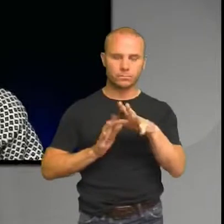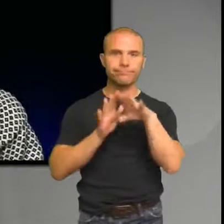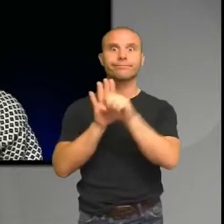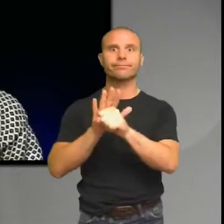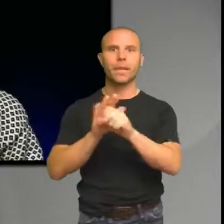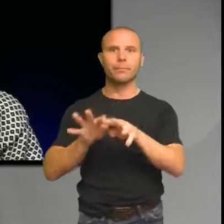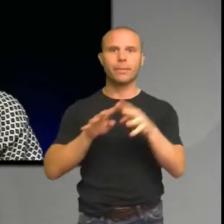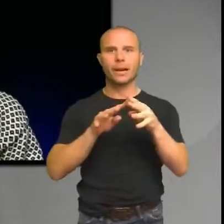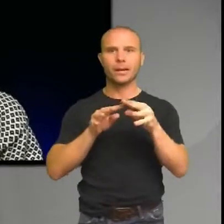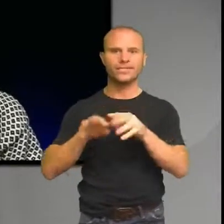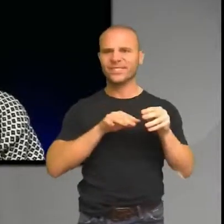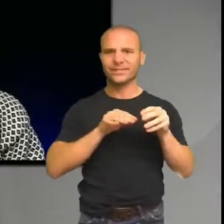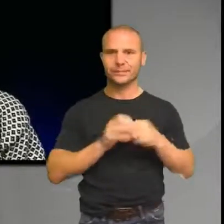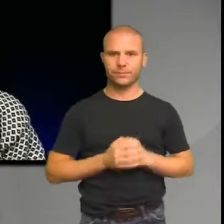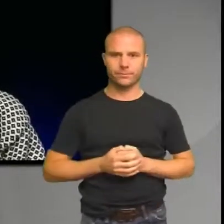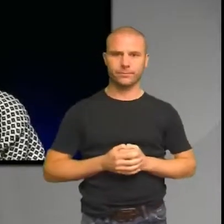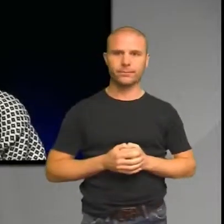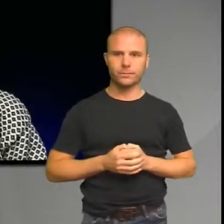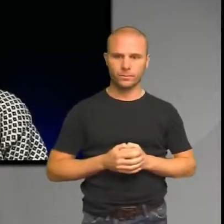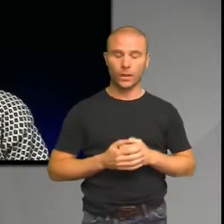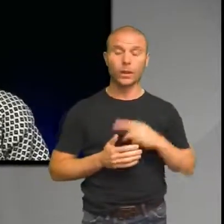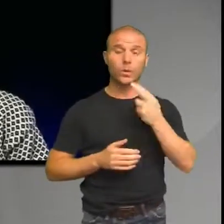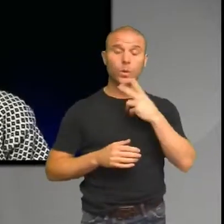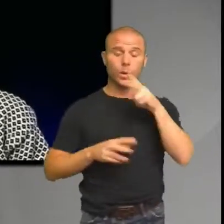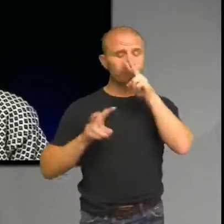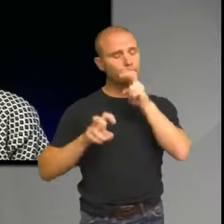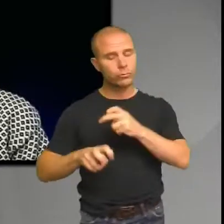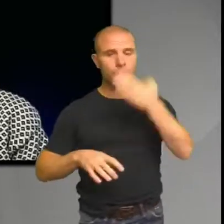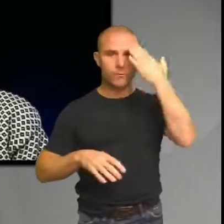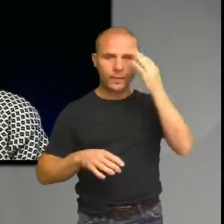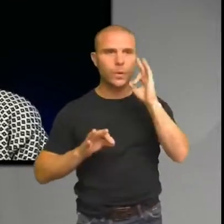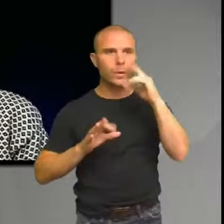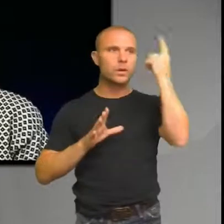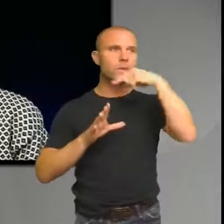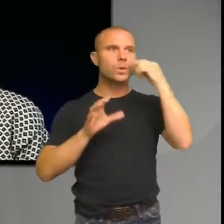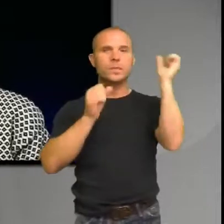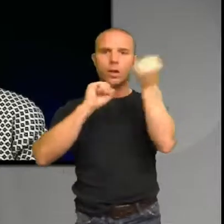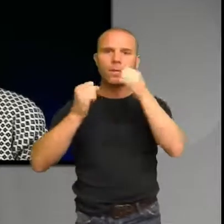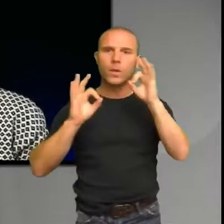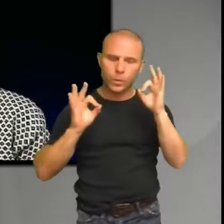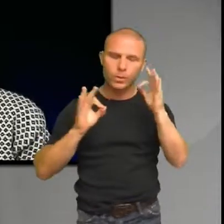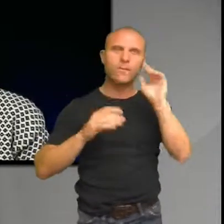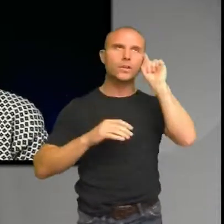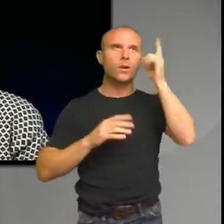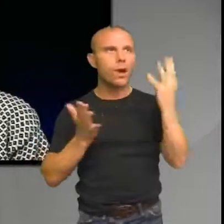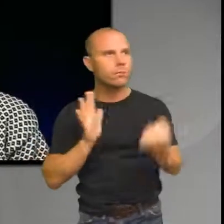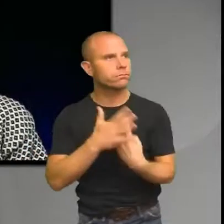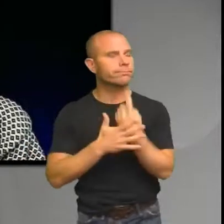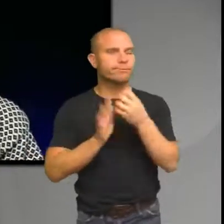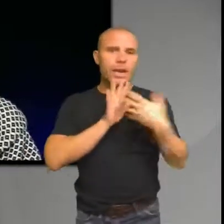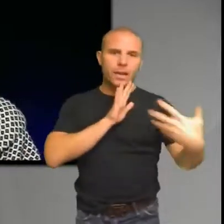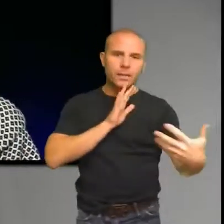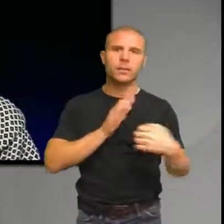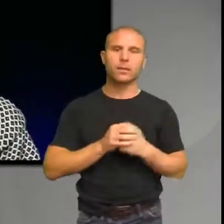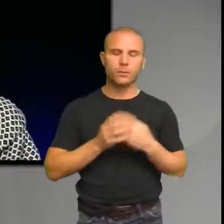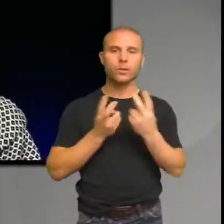Men om man tar vetenskapen om solstormar och tar hänsyn till det problem som det medför, så finns det möjlighet att klara sitt